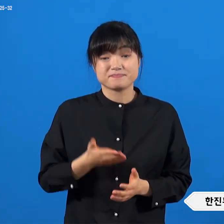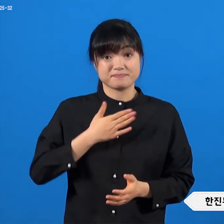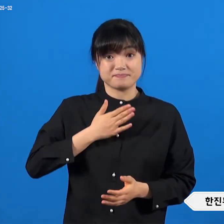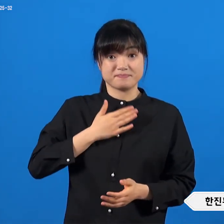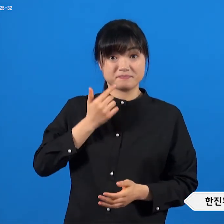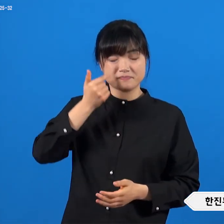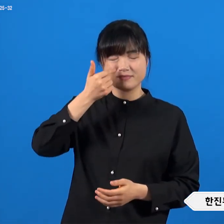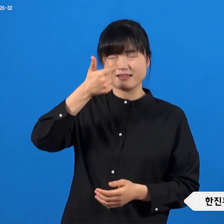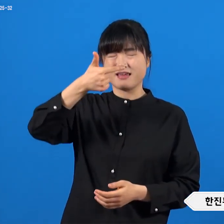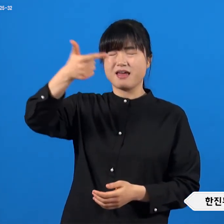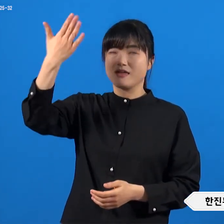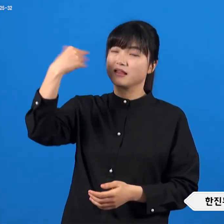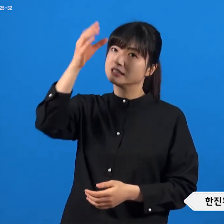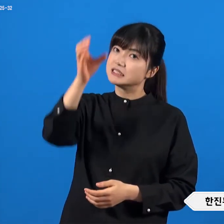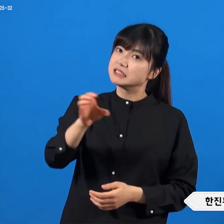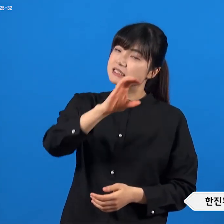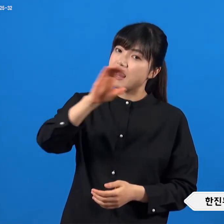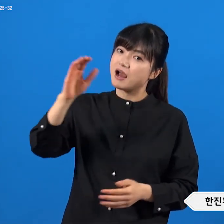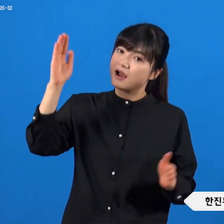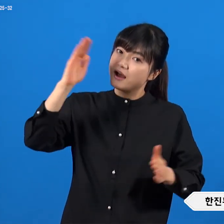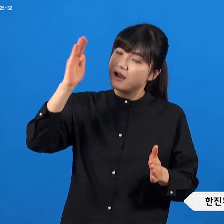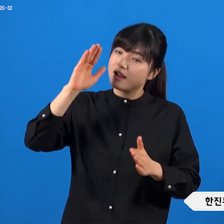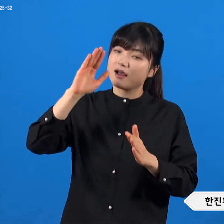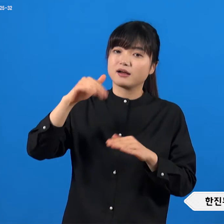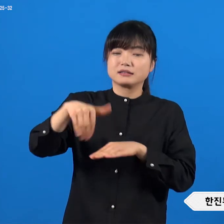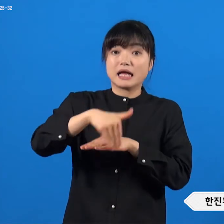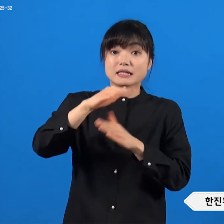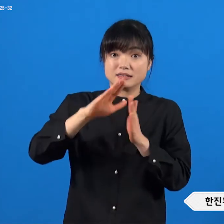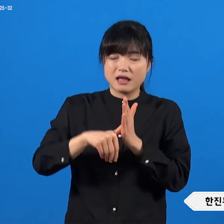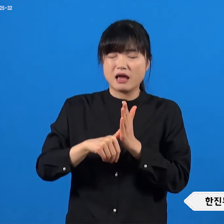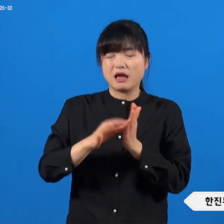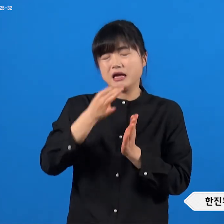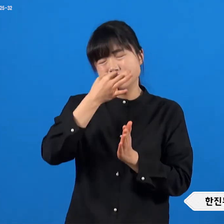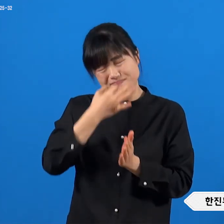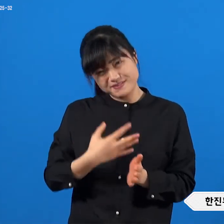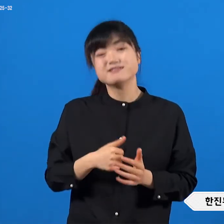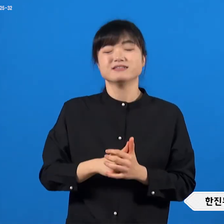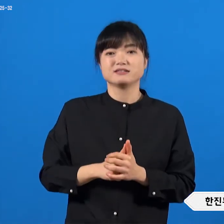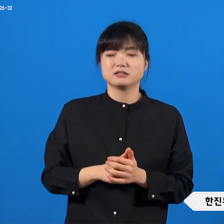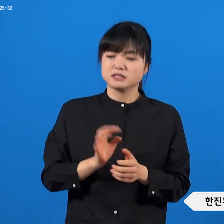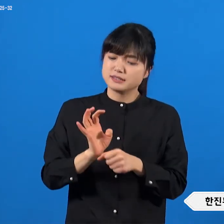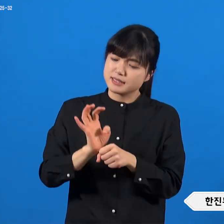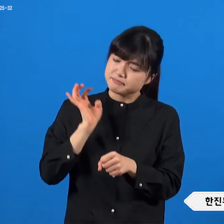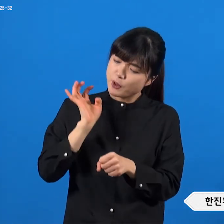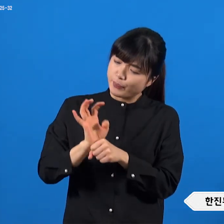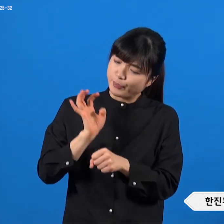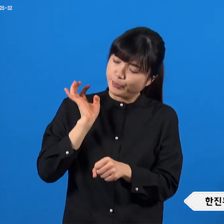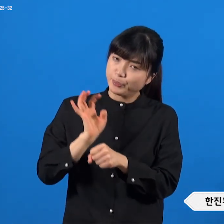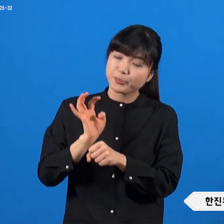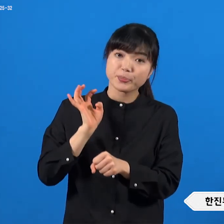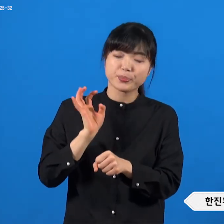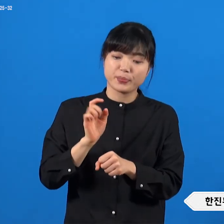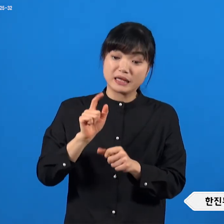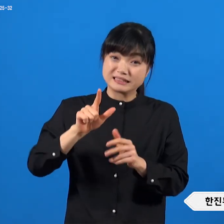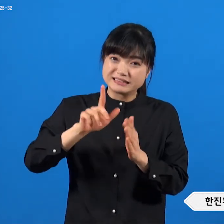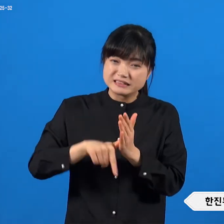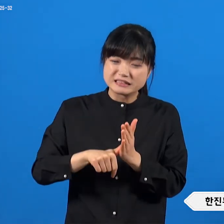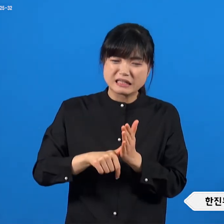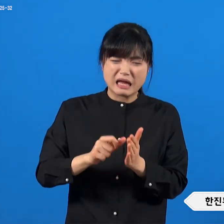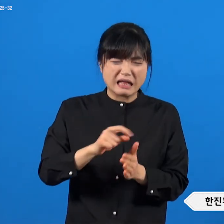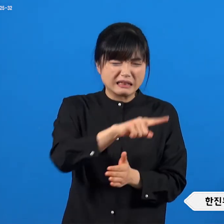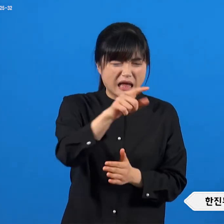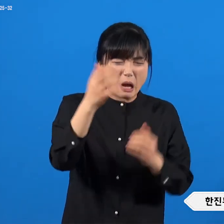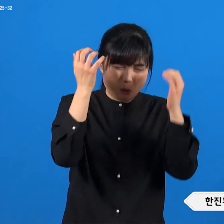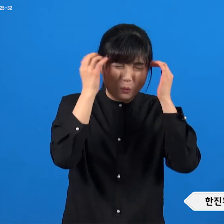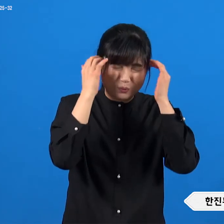저는 옛날 신학생 시절에 참 어렵게 공부했습니다. 지금부터 한 40여 년 전이니까 그 시절에 어렵지